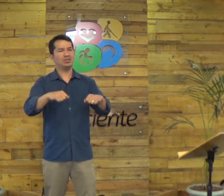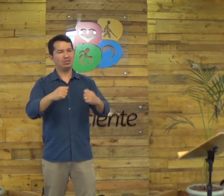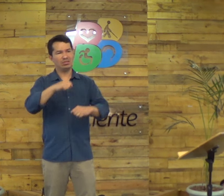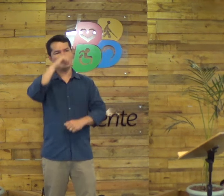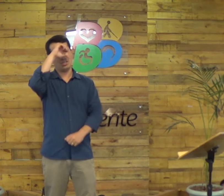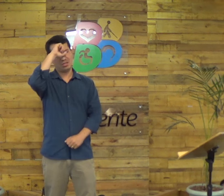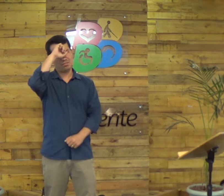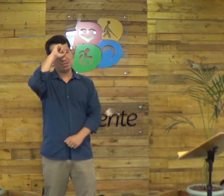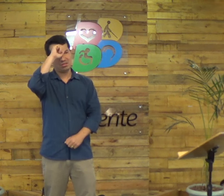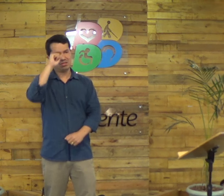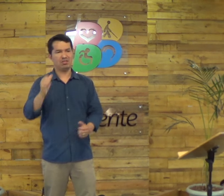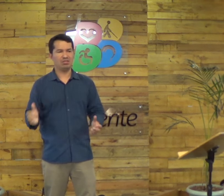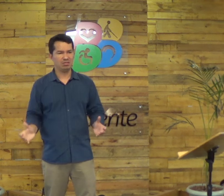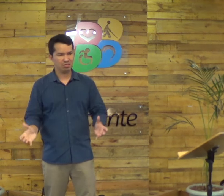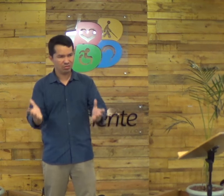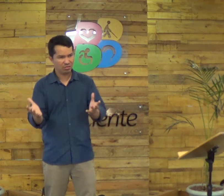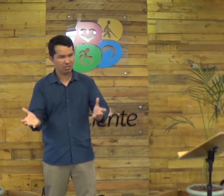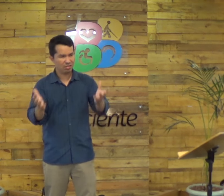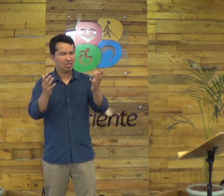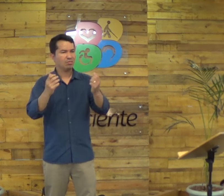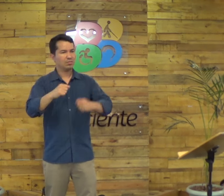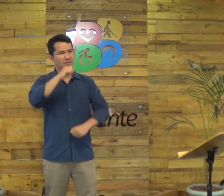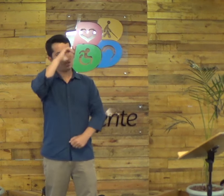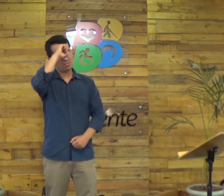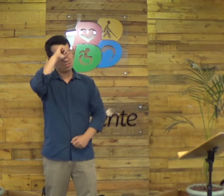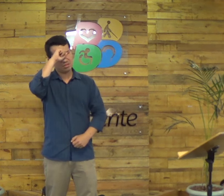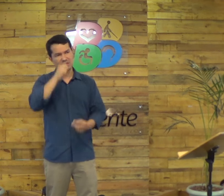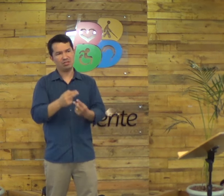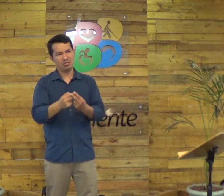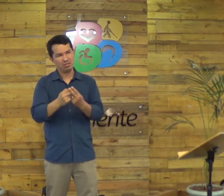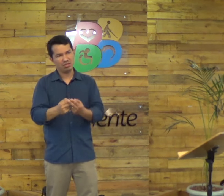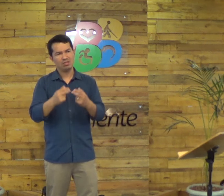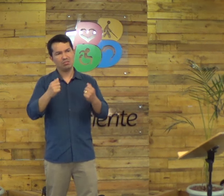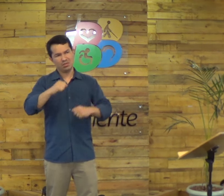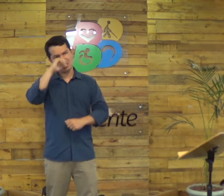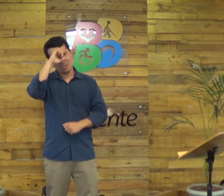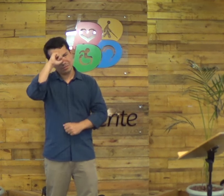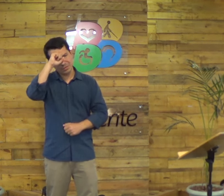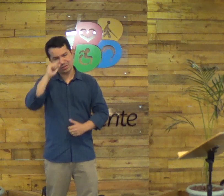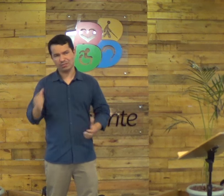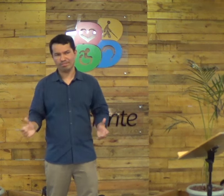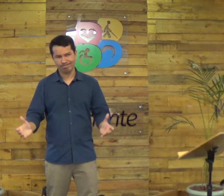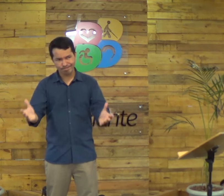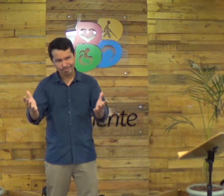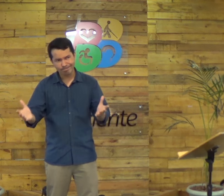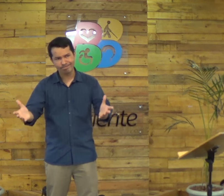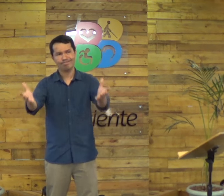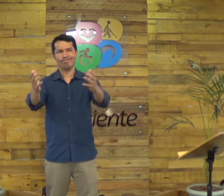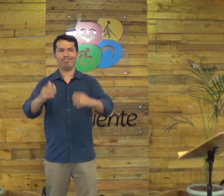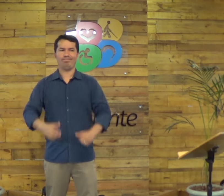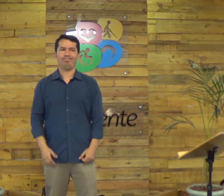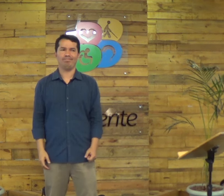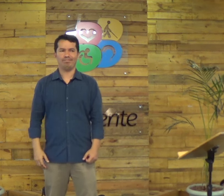nós precisamos aprender, a motivar, encorajar as pessoas, temos paciência, sabe?